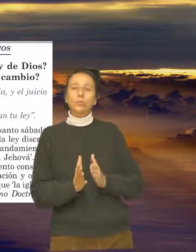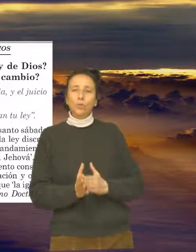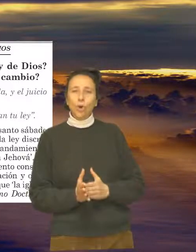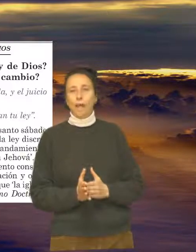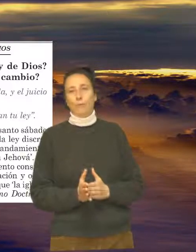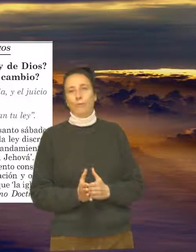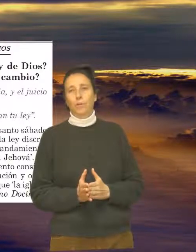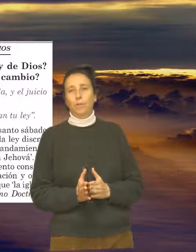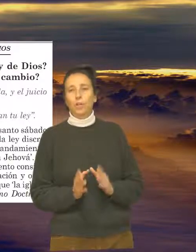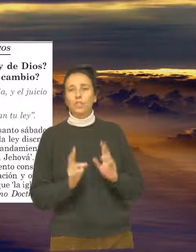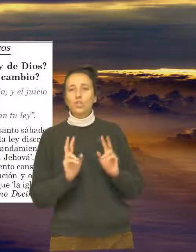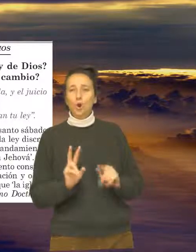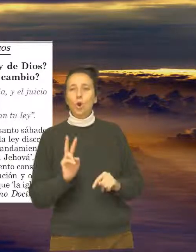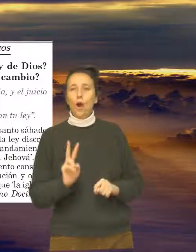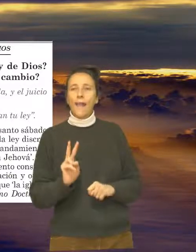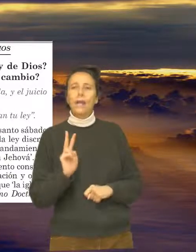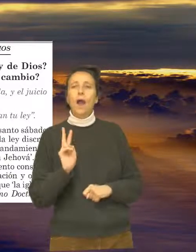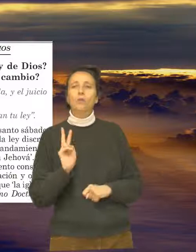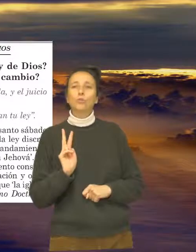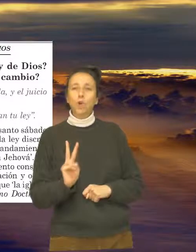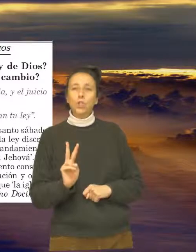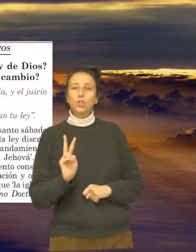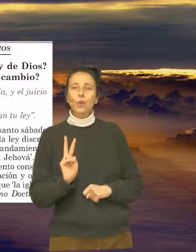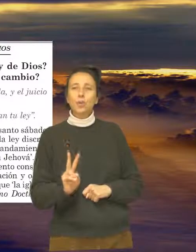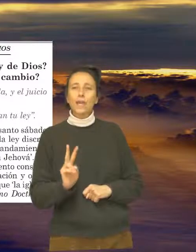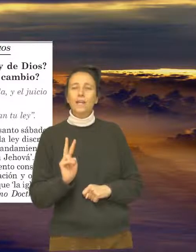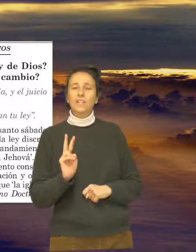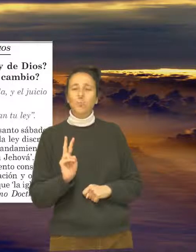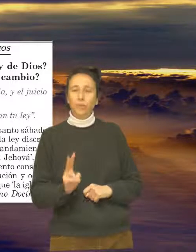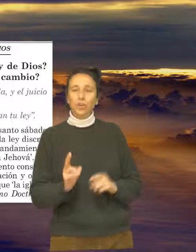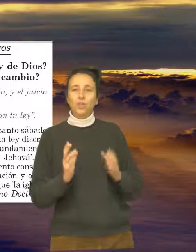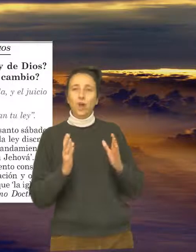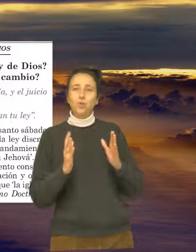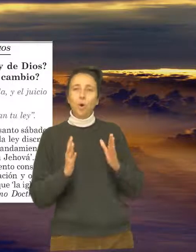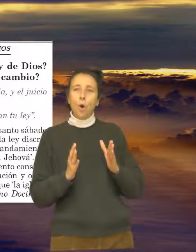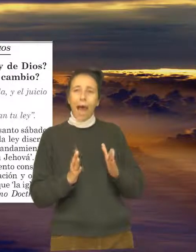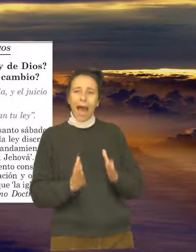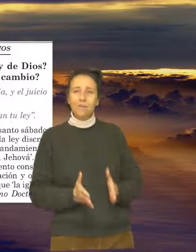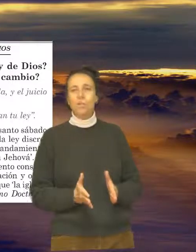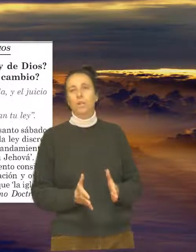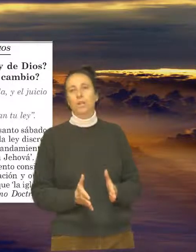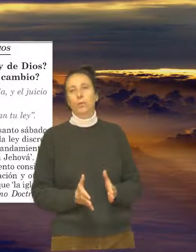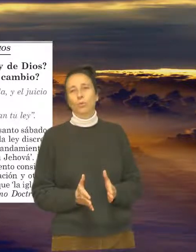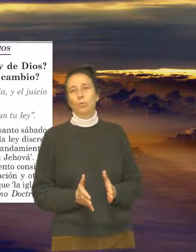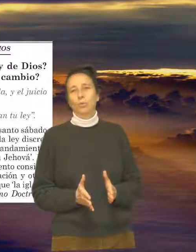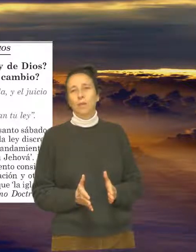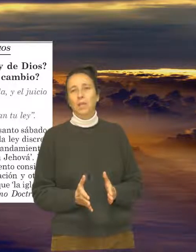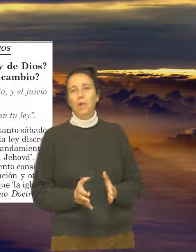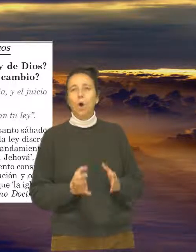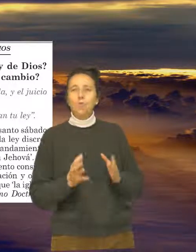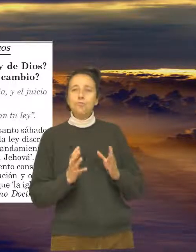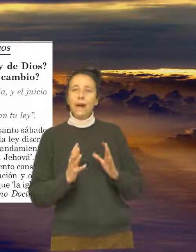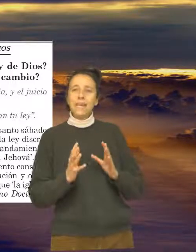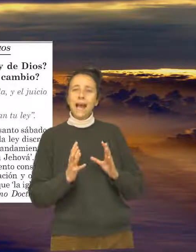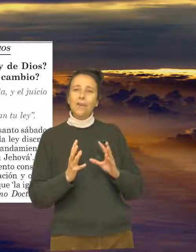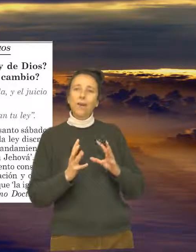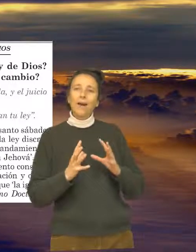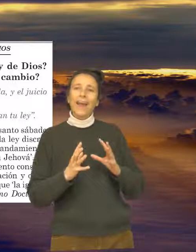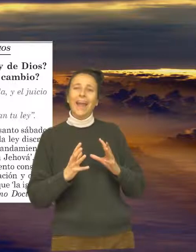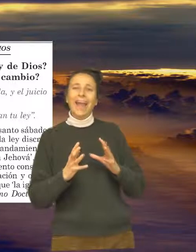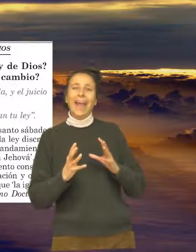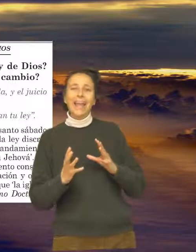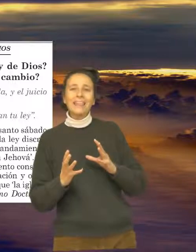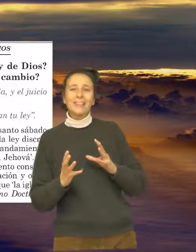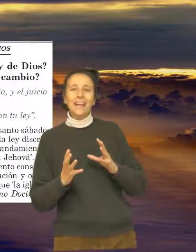de otro lado, porque solo hay dos únicas opciones. No hay un periodo intermedio, no hay